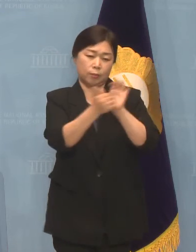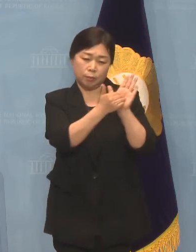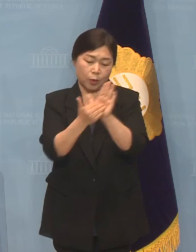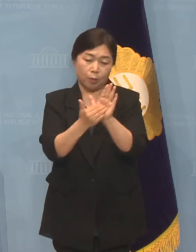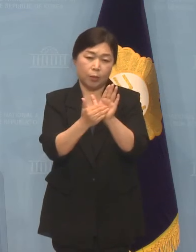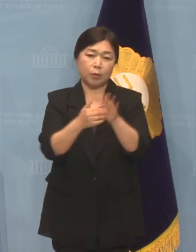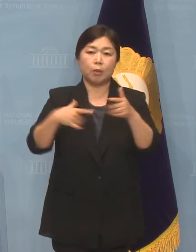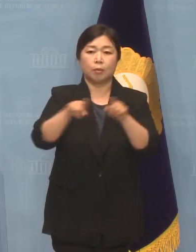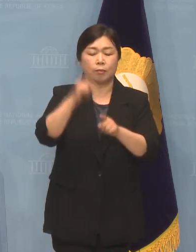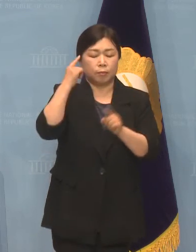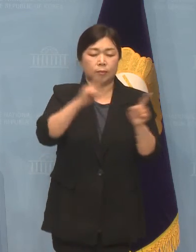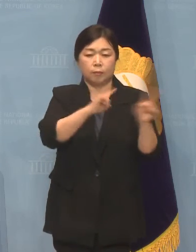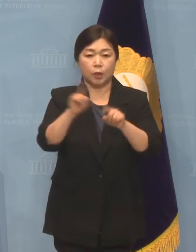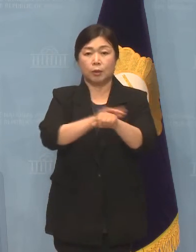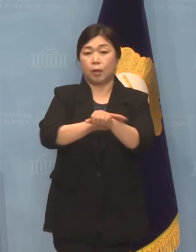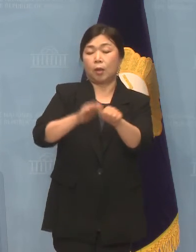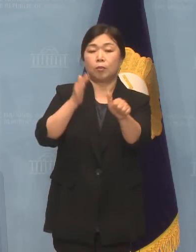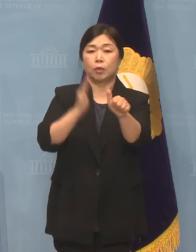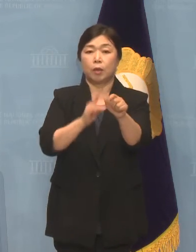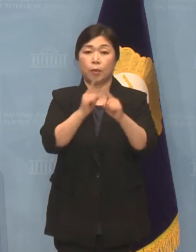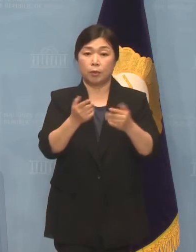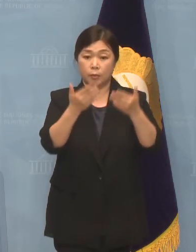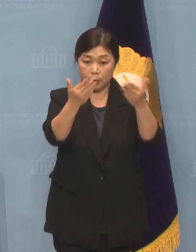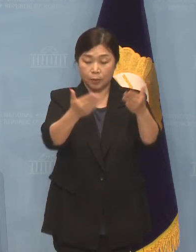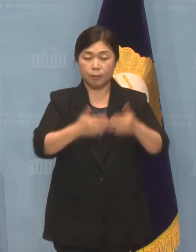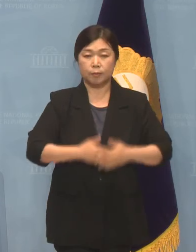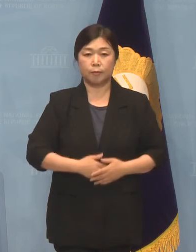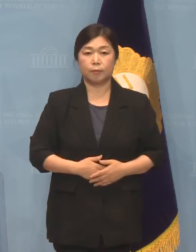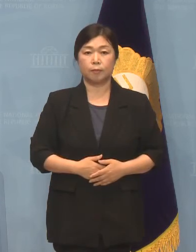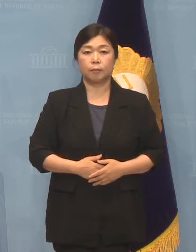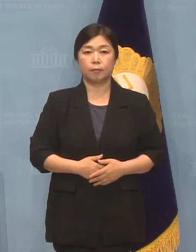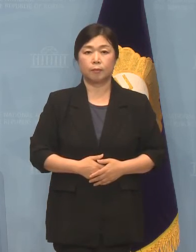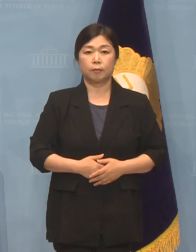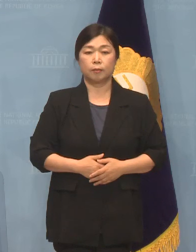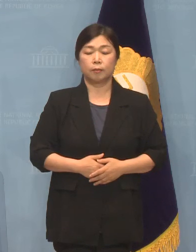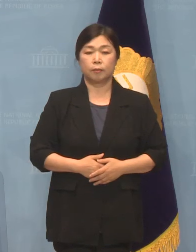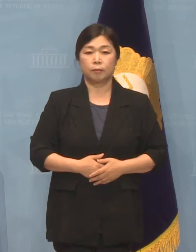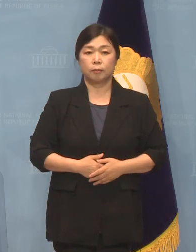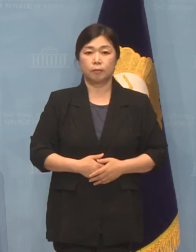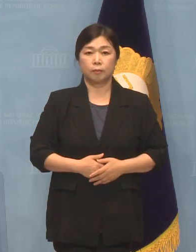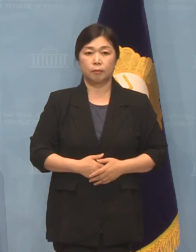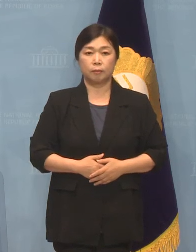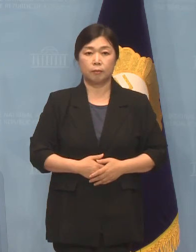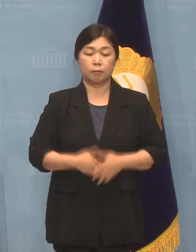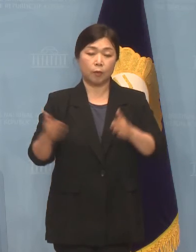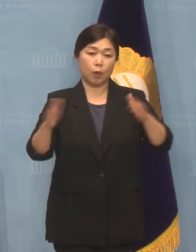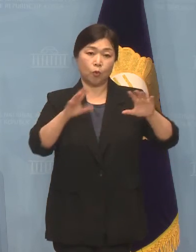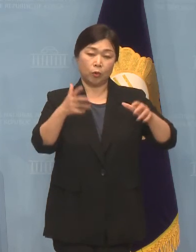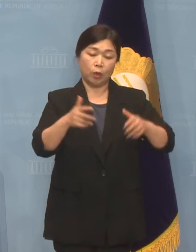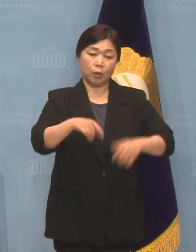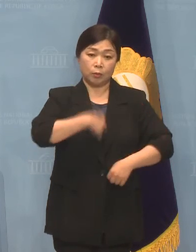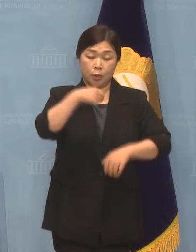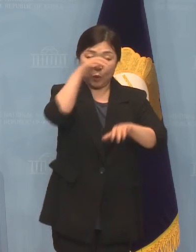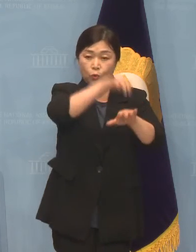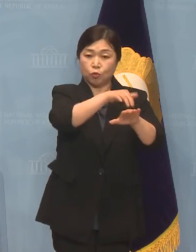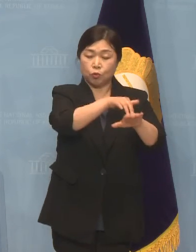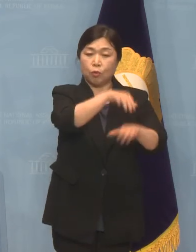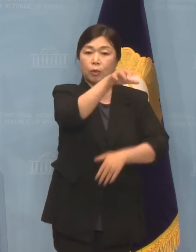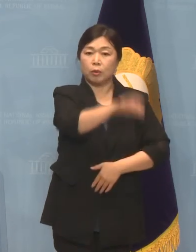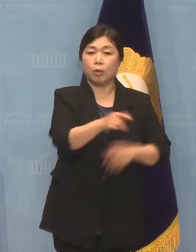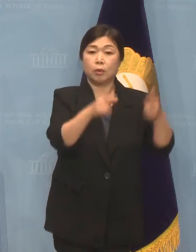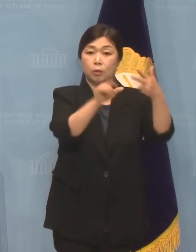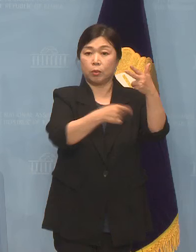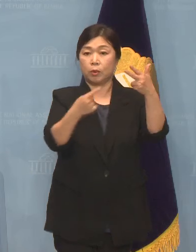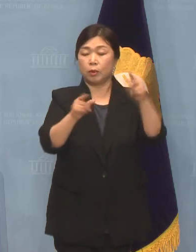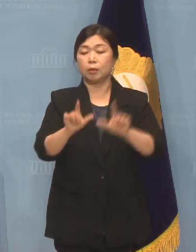방역에 대한 경각심을 가져줄 것을 주문하였습니다. 다음 국회 의정연수원은 7월